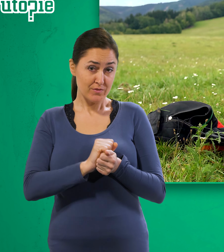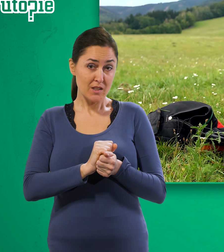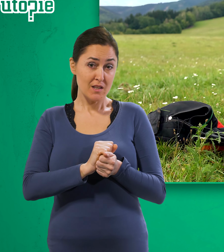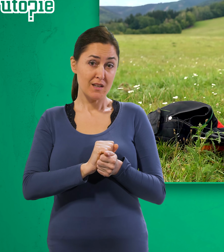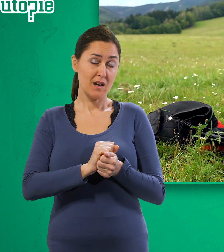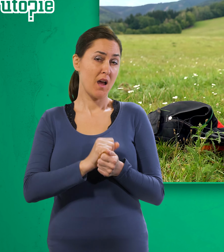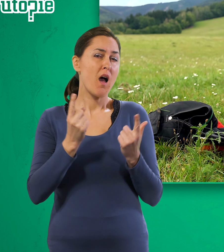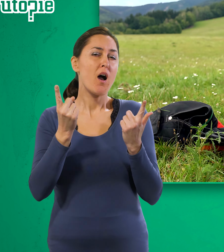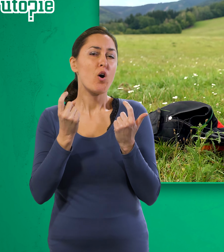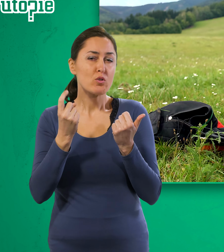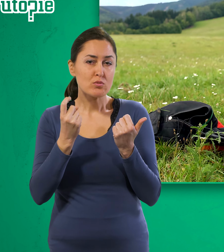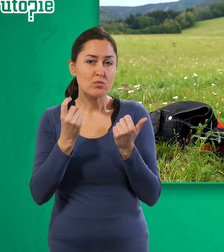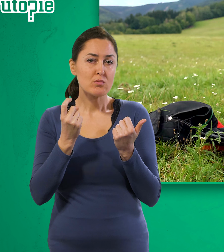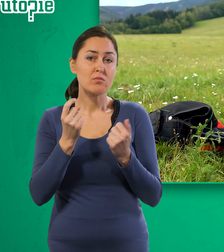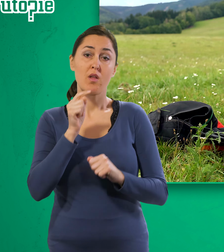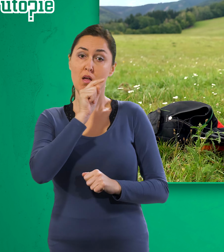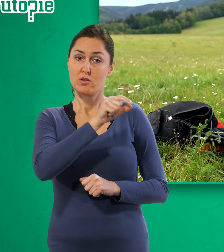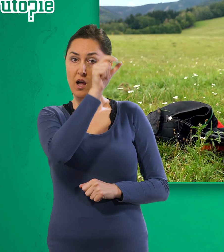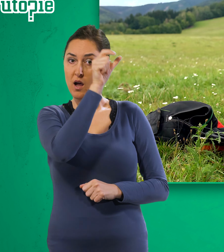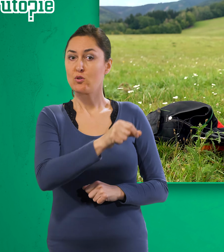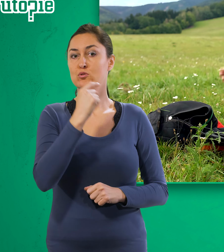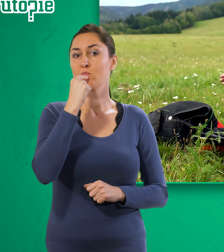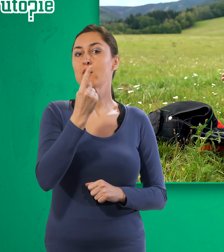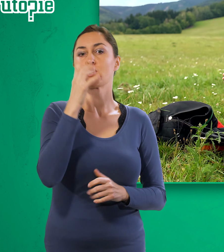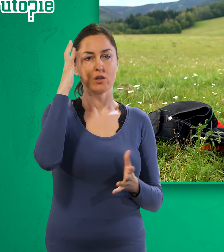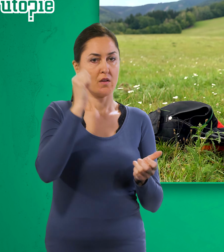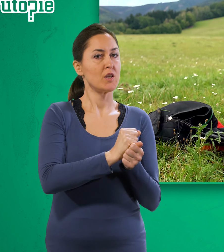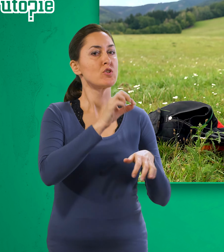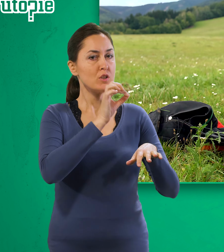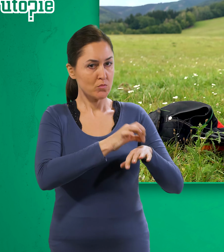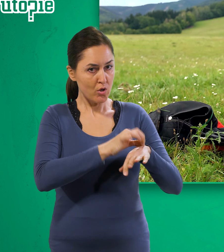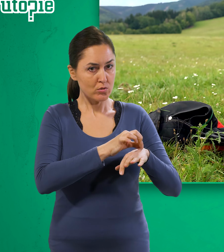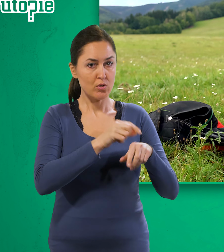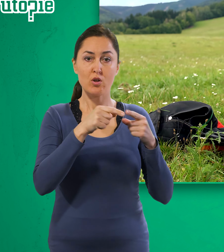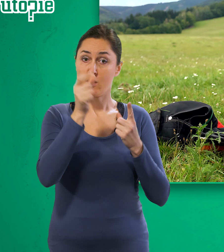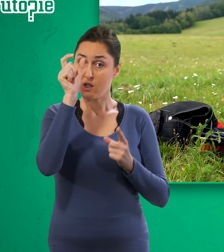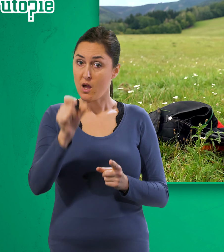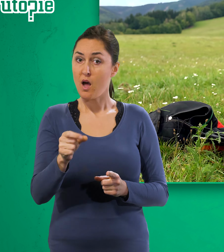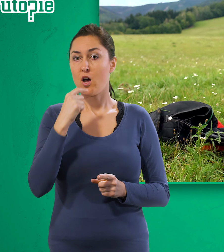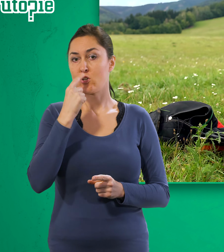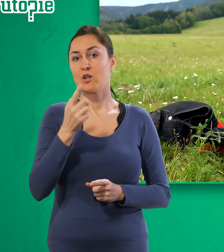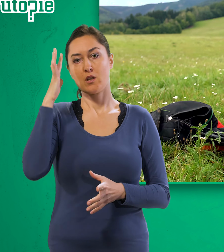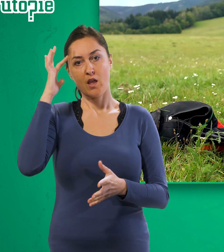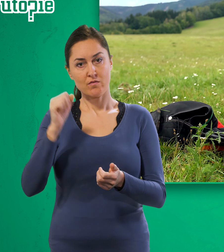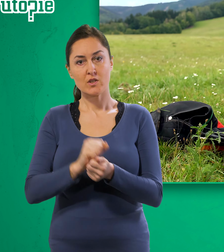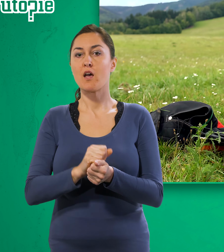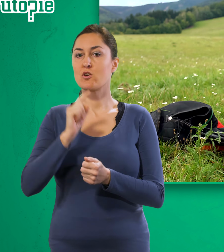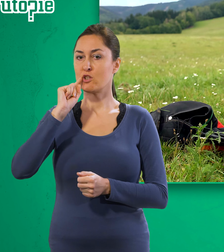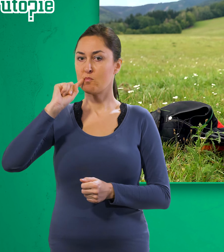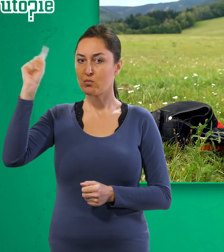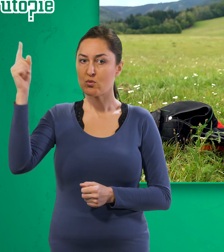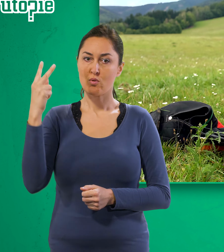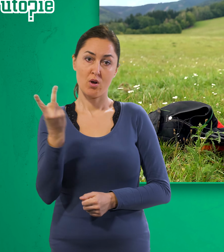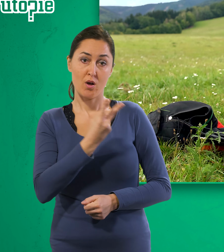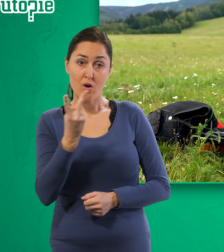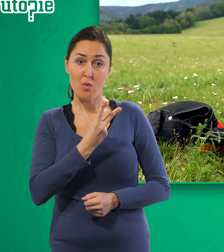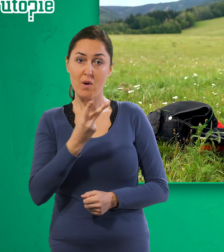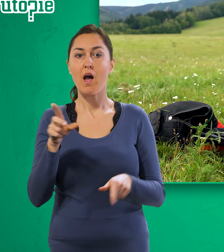lékaře to samé jako důvěra v Boha? Může věřit každý, anebo je víra jenom